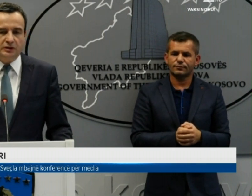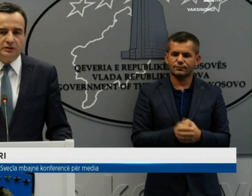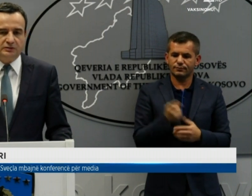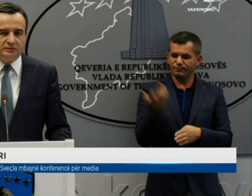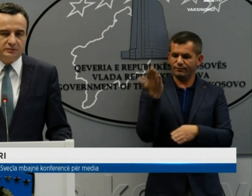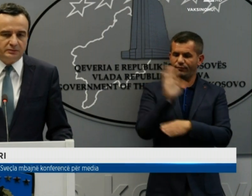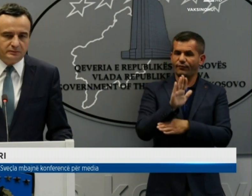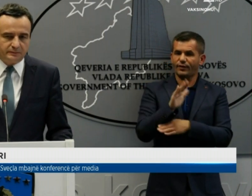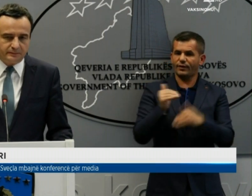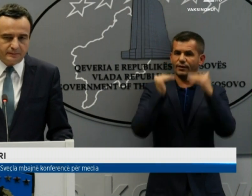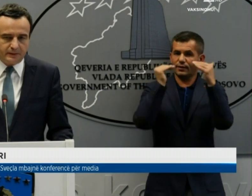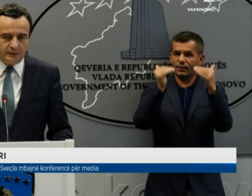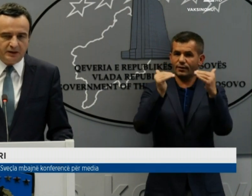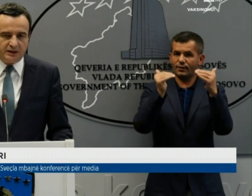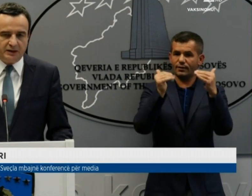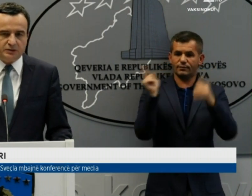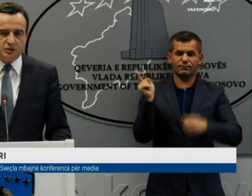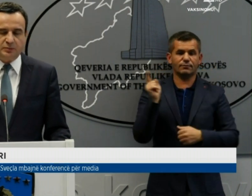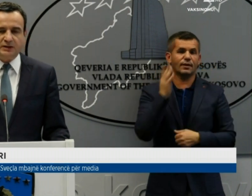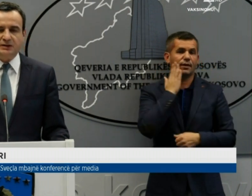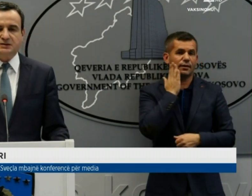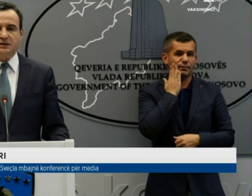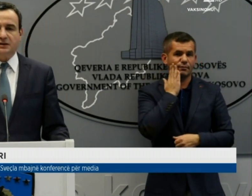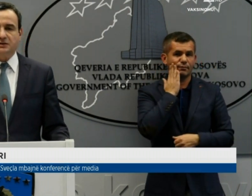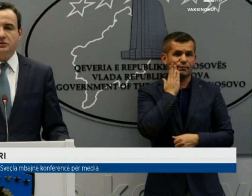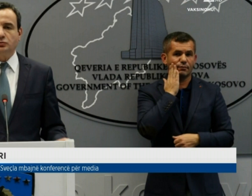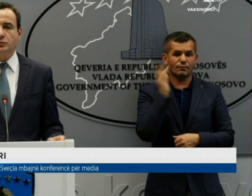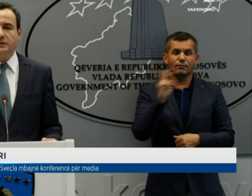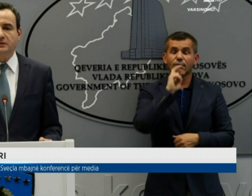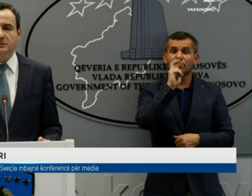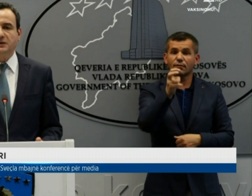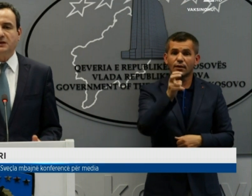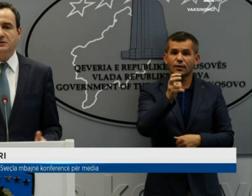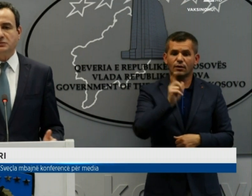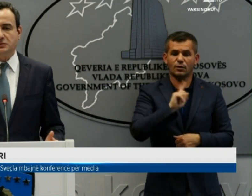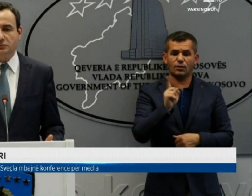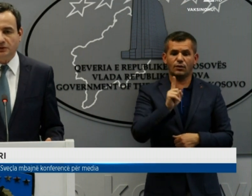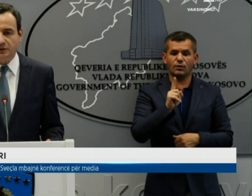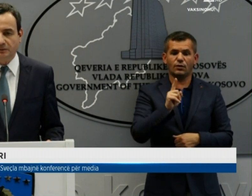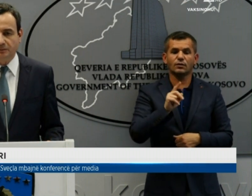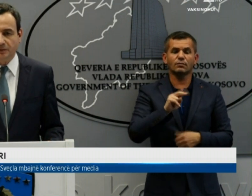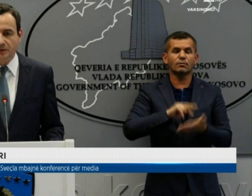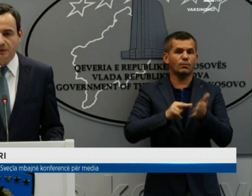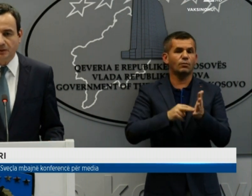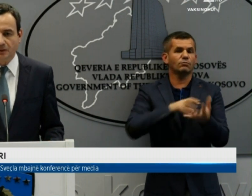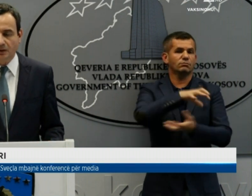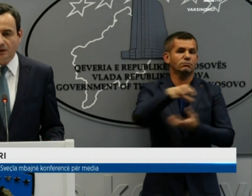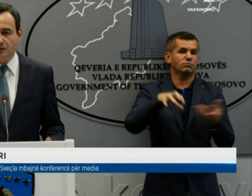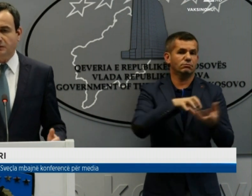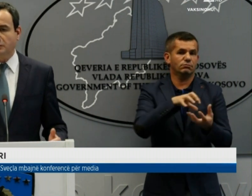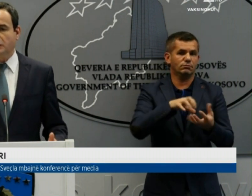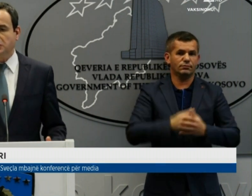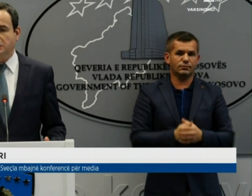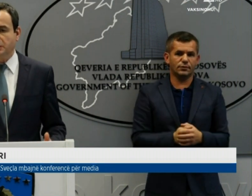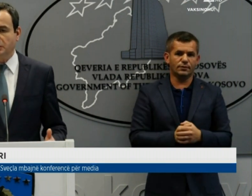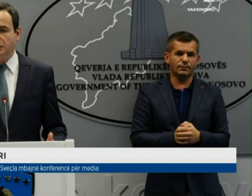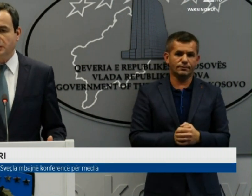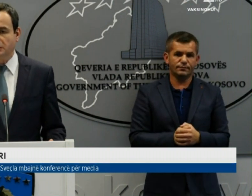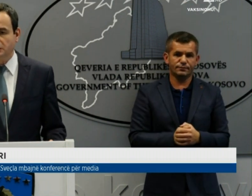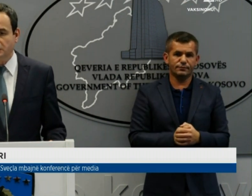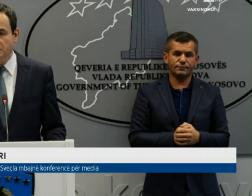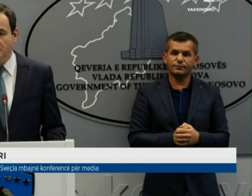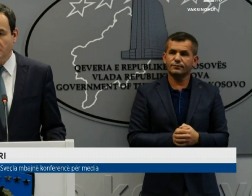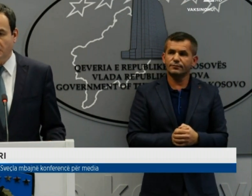zyrtarit të lartë Amerikan Escobar, i cili tha që nuk bënd të militarizohet situata. Dhe ata filluan që të